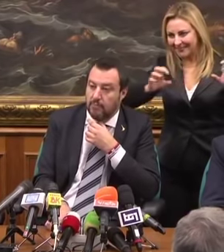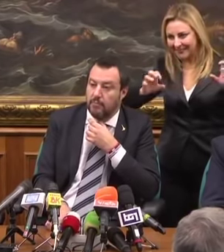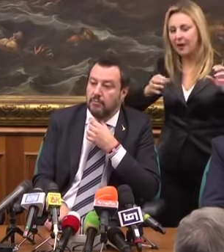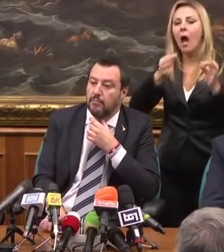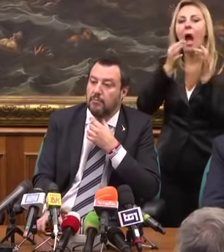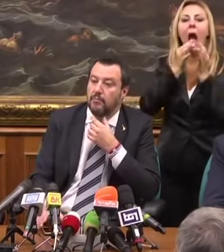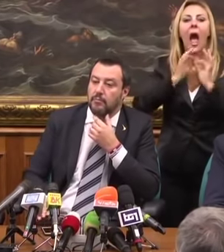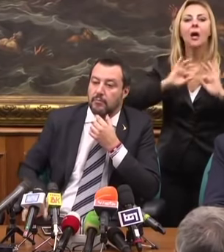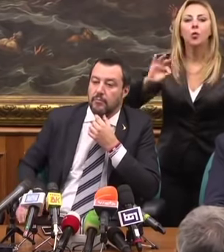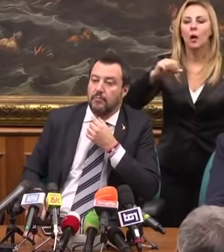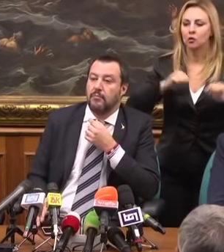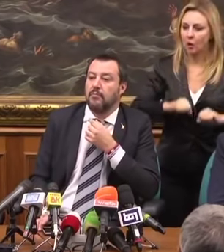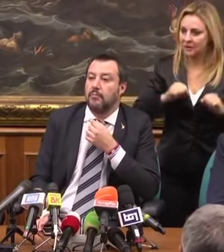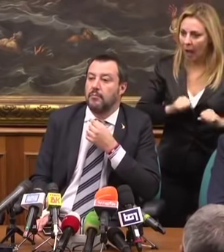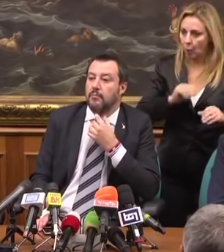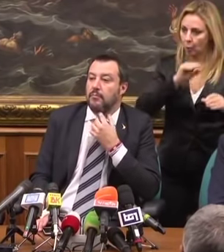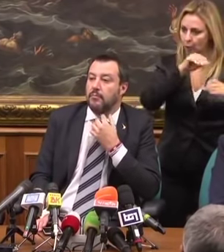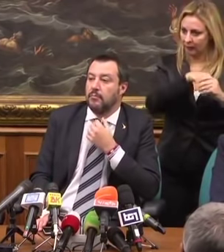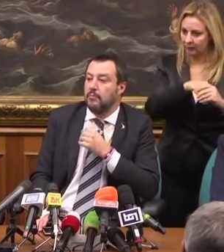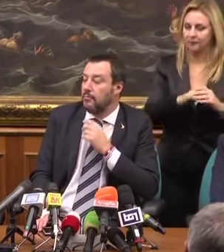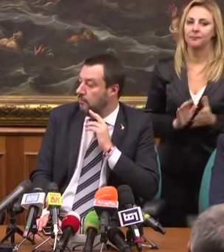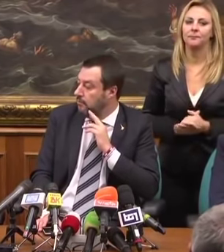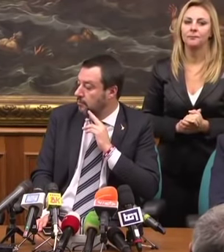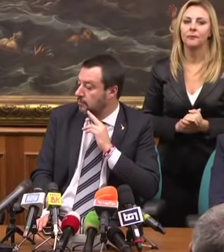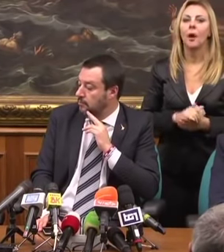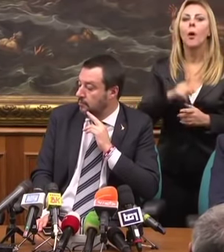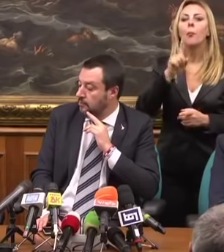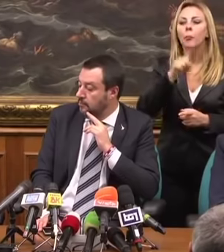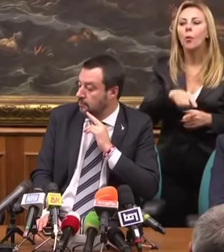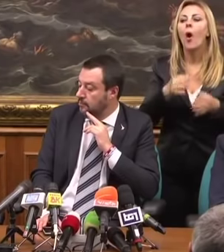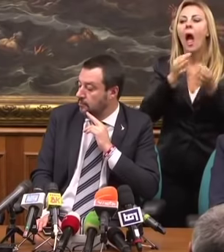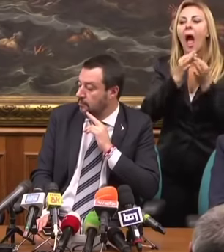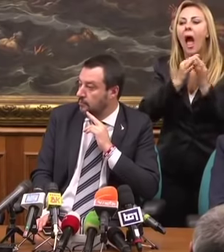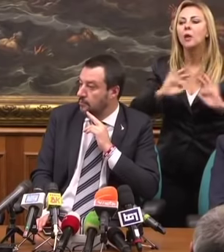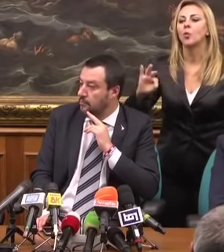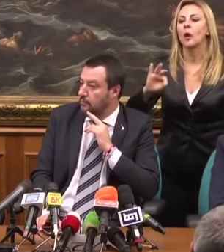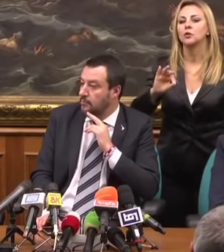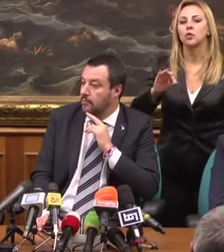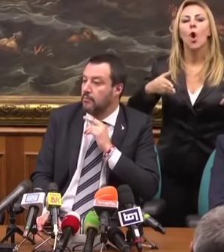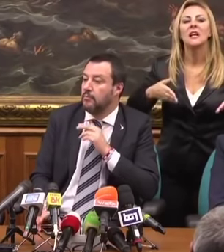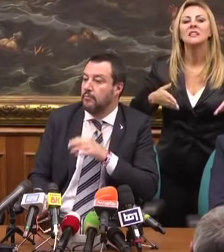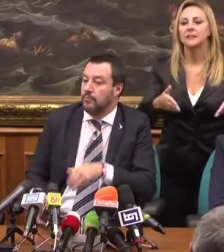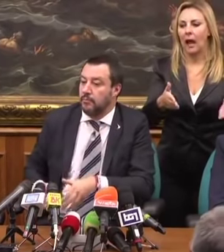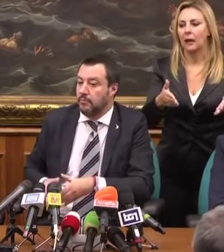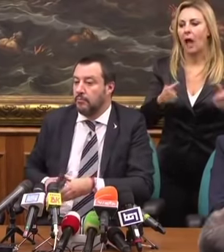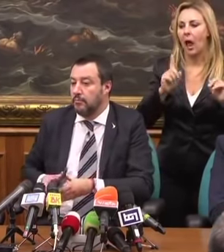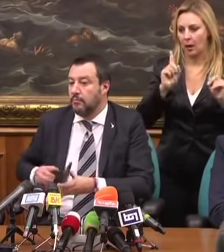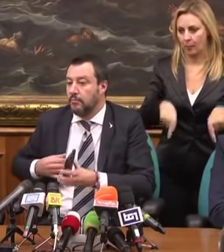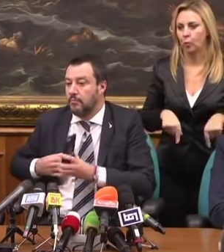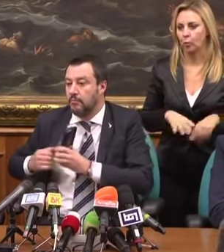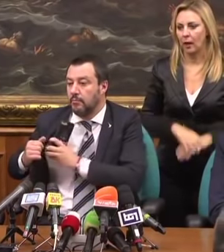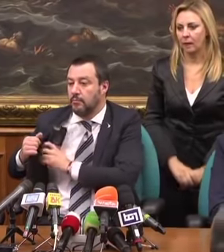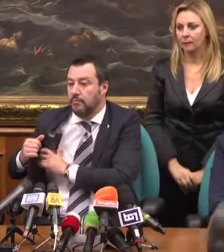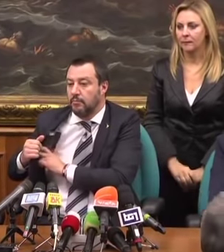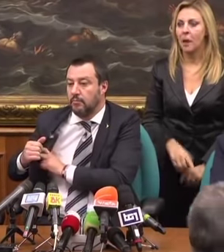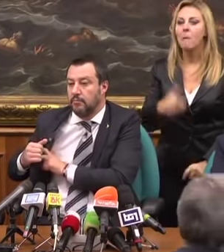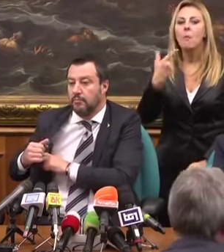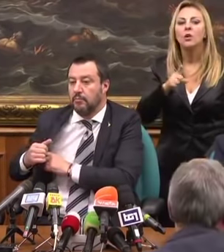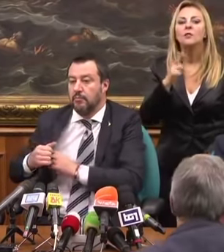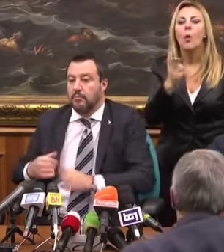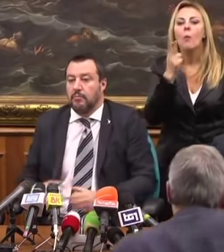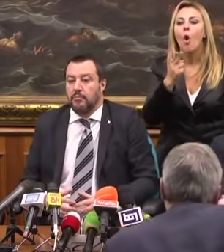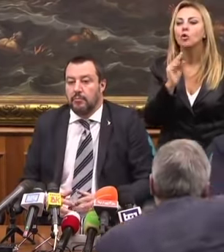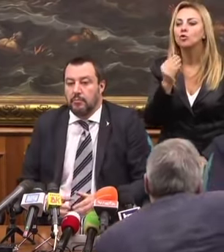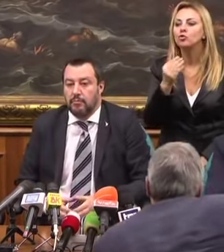di educazione alla salute e anche di educazione stradale, perché la prima causa di morte